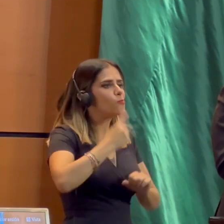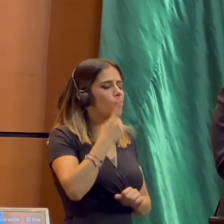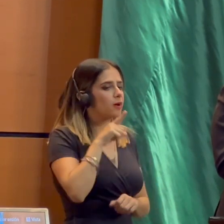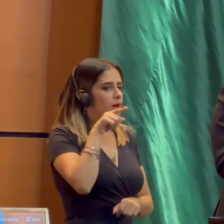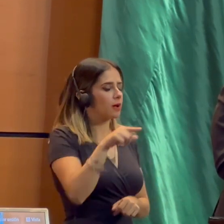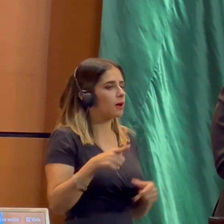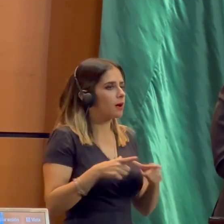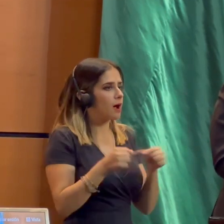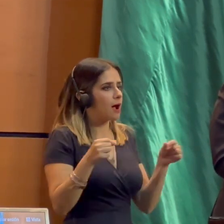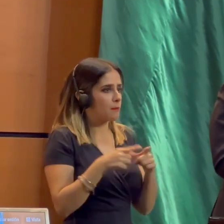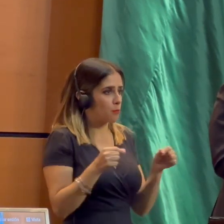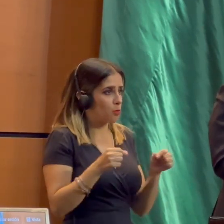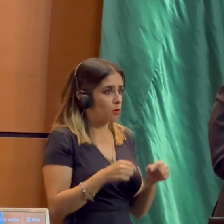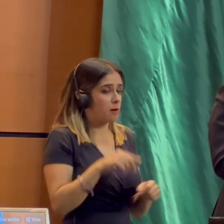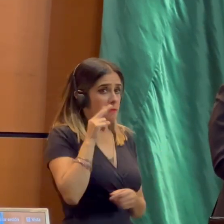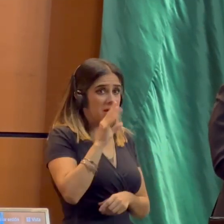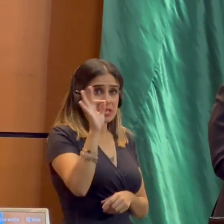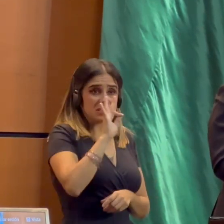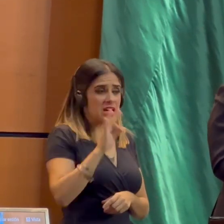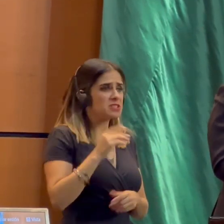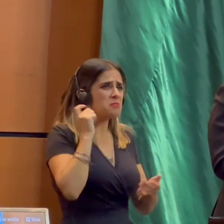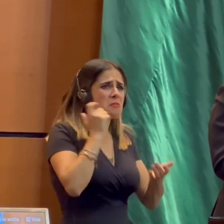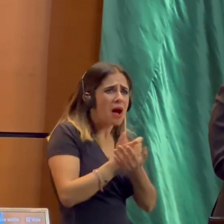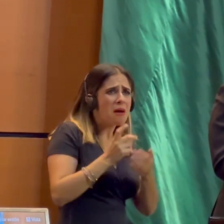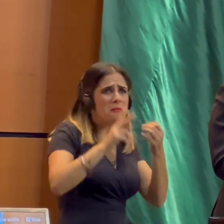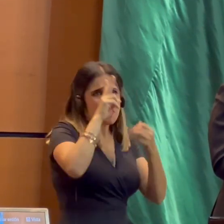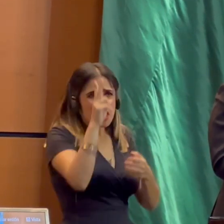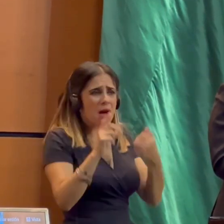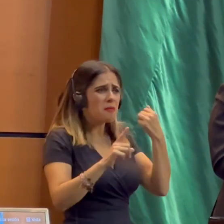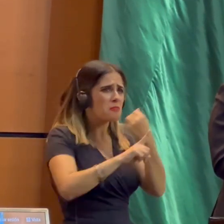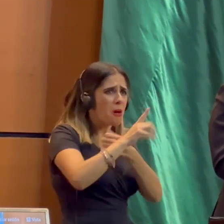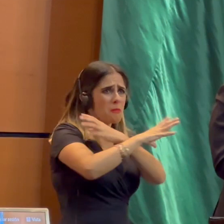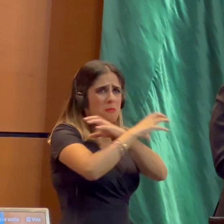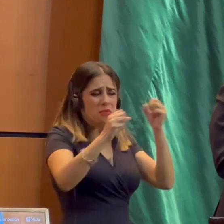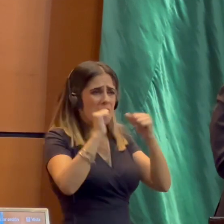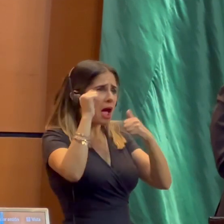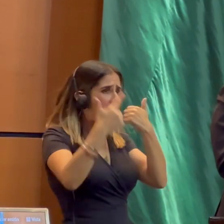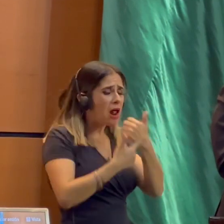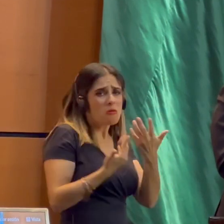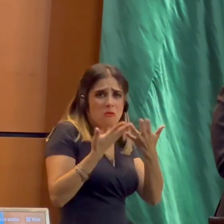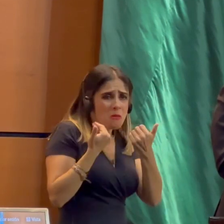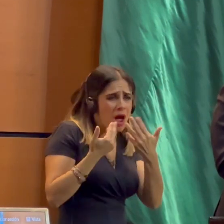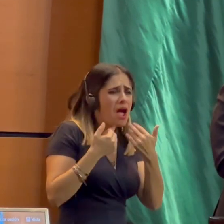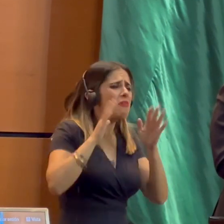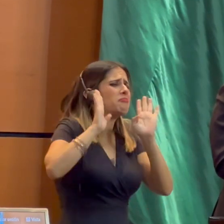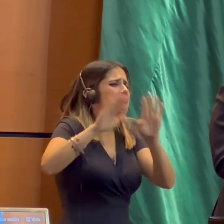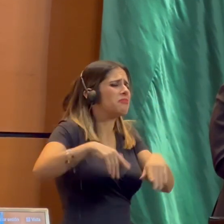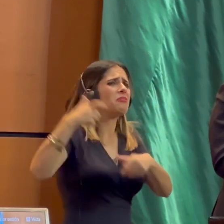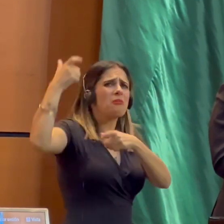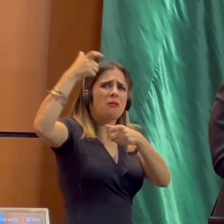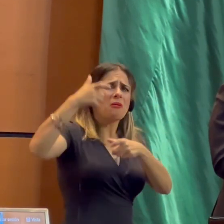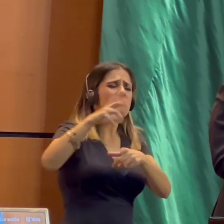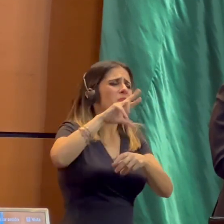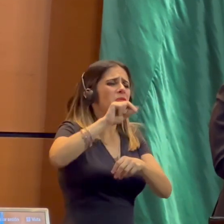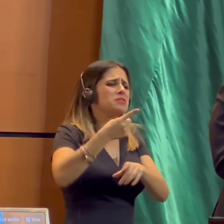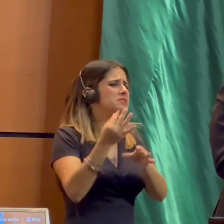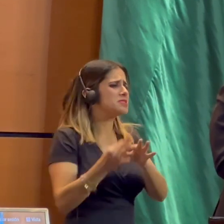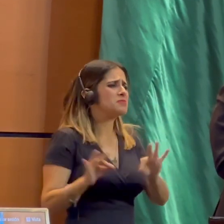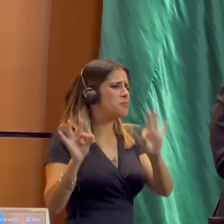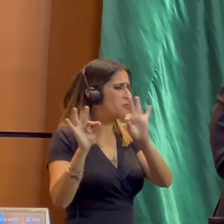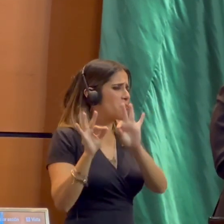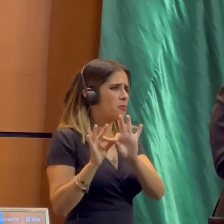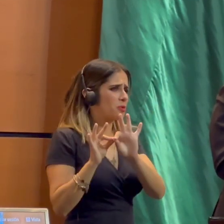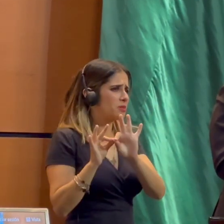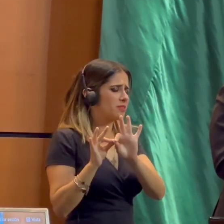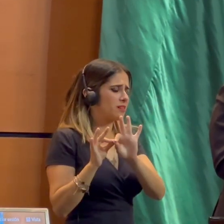です。私はアメリカがこの UAP の情報公開が進